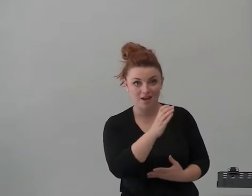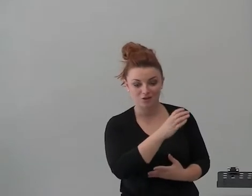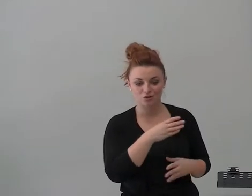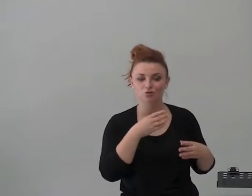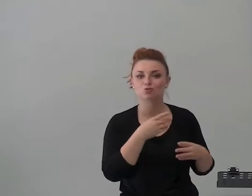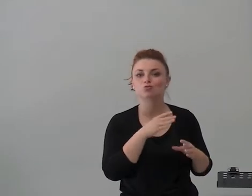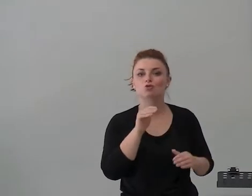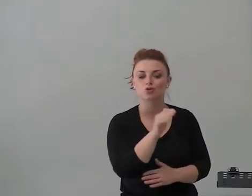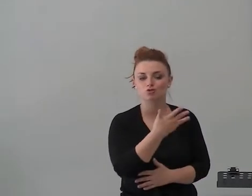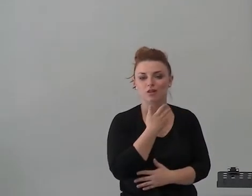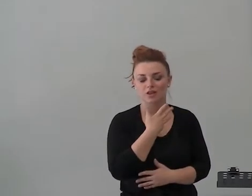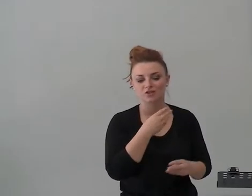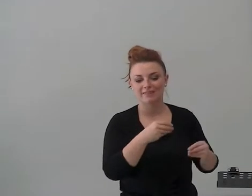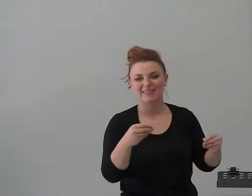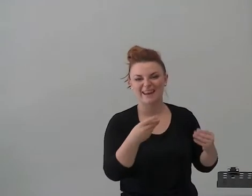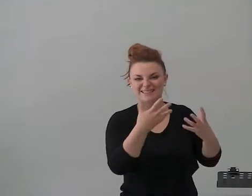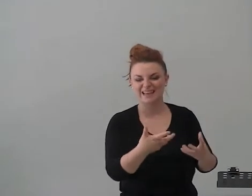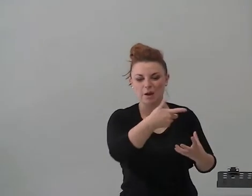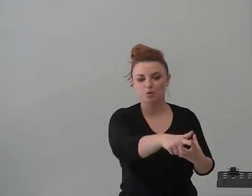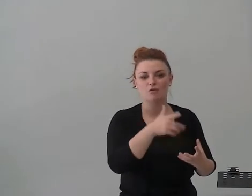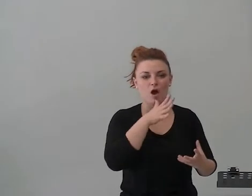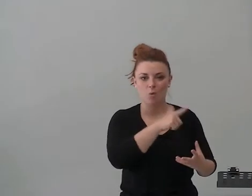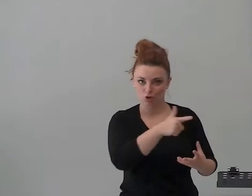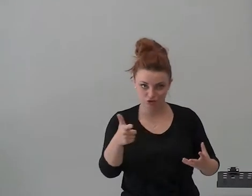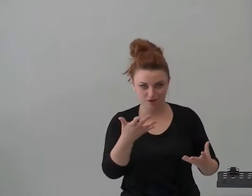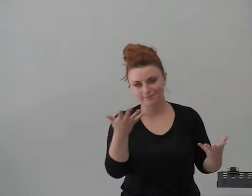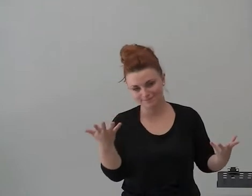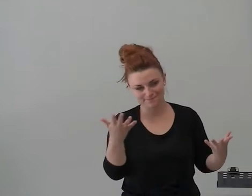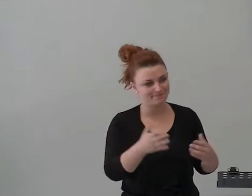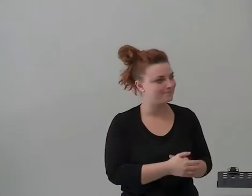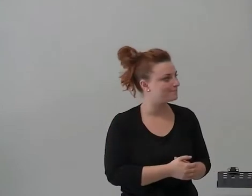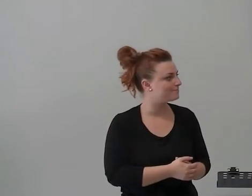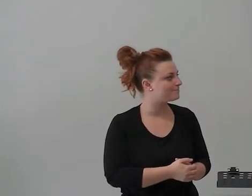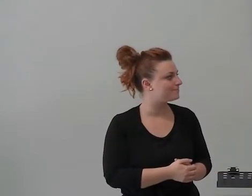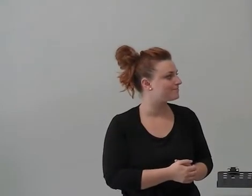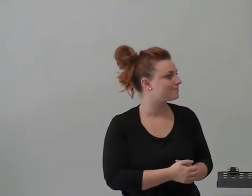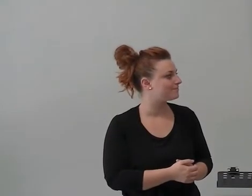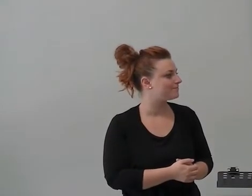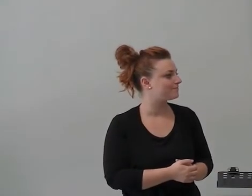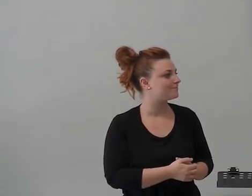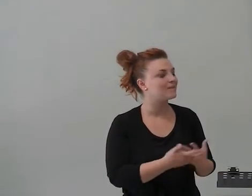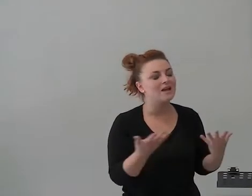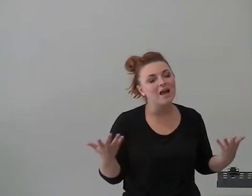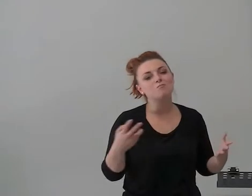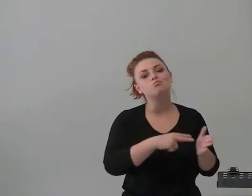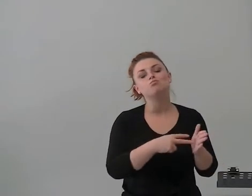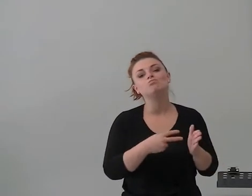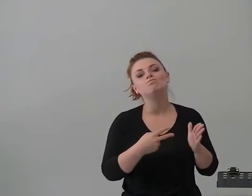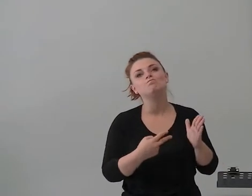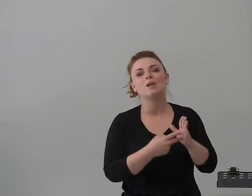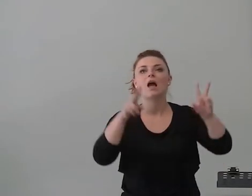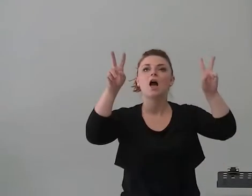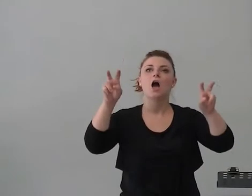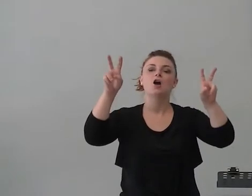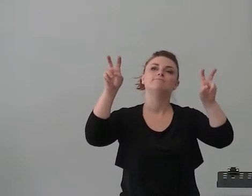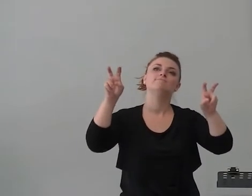faccia. La questione non è che se avremo delle afflizioni, dei problemi, delle sfide, anche dentro il